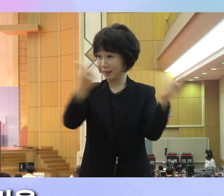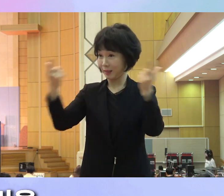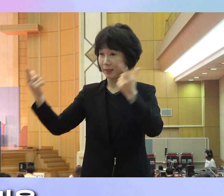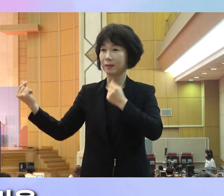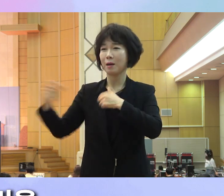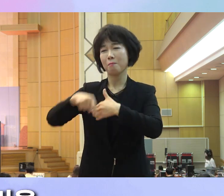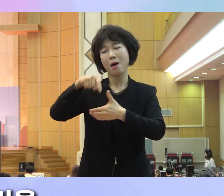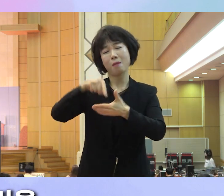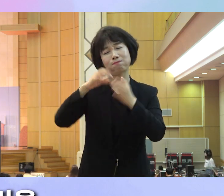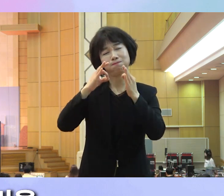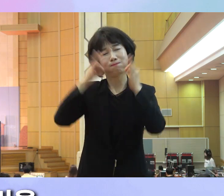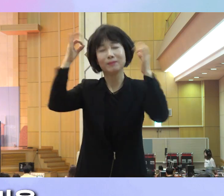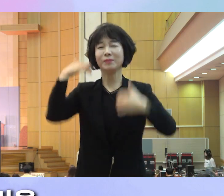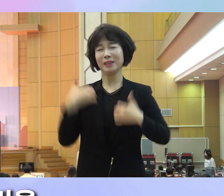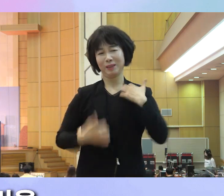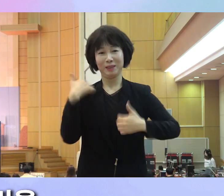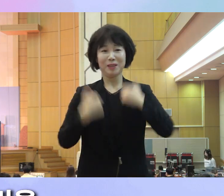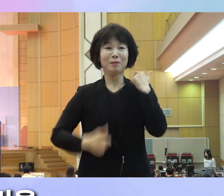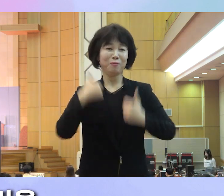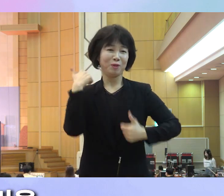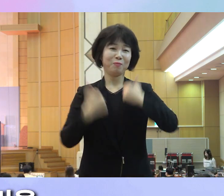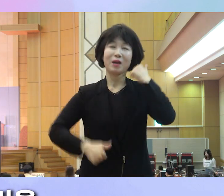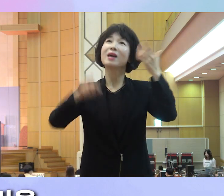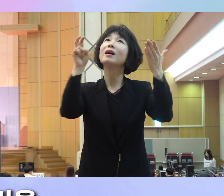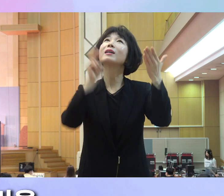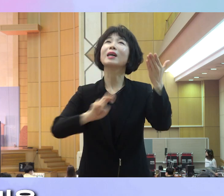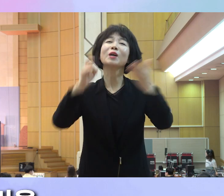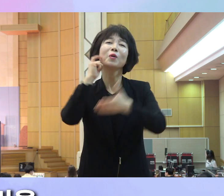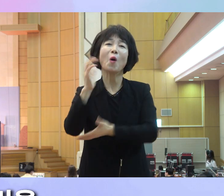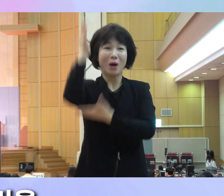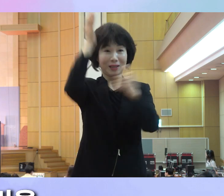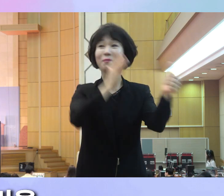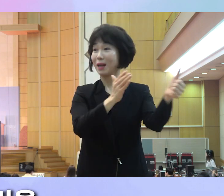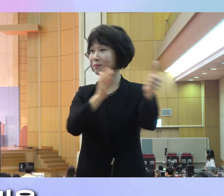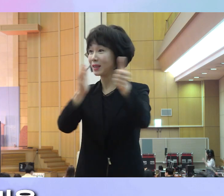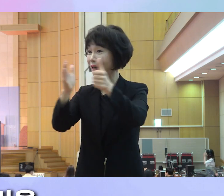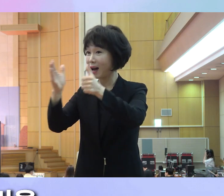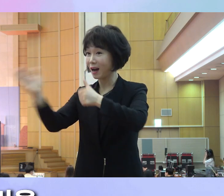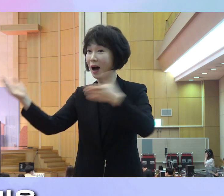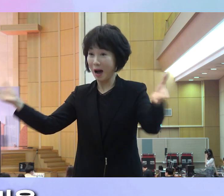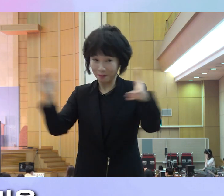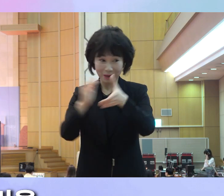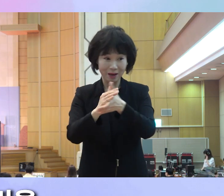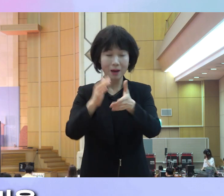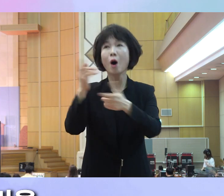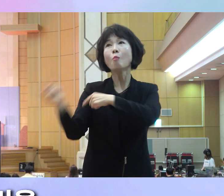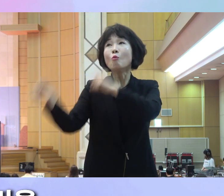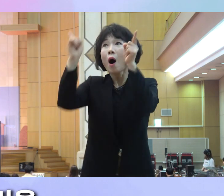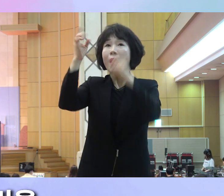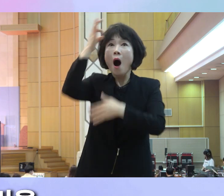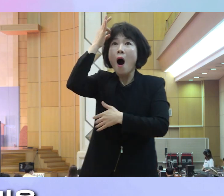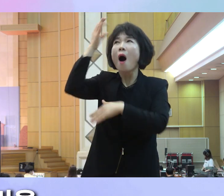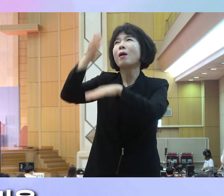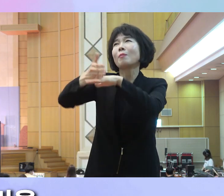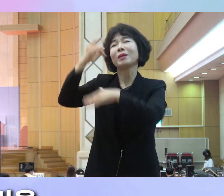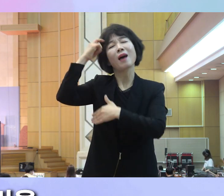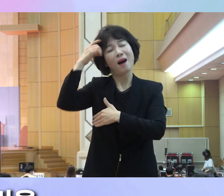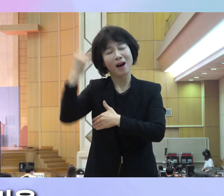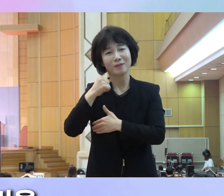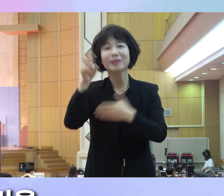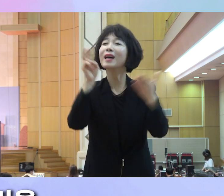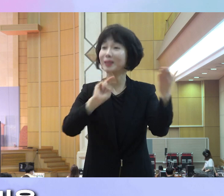주님께 찬양할 겁니다. 진정으로 우리가 부활을 생각하시면서 그 부활에 감사하면서 한 번 더